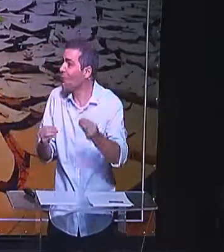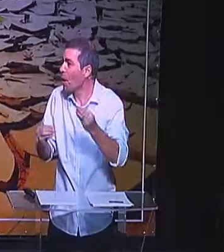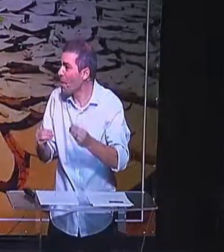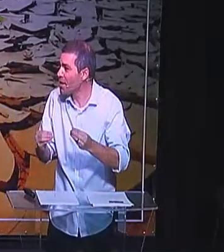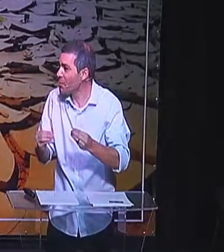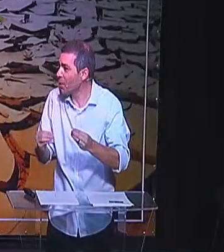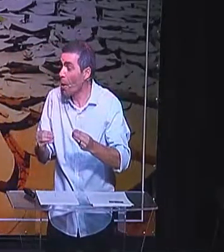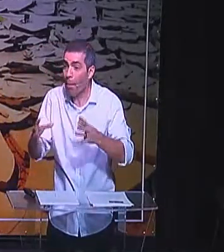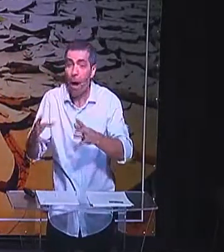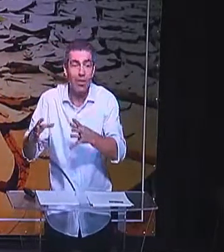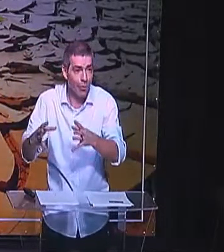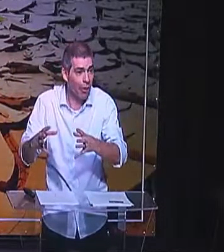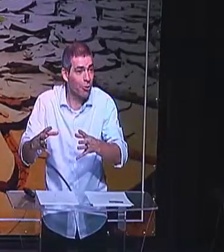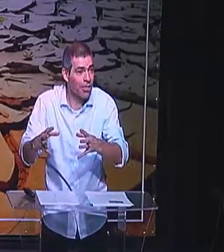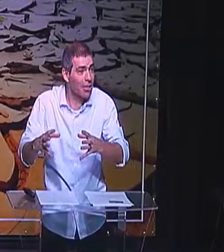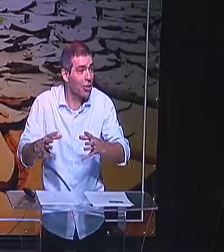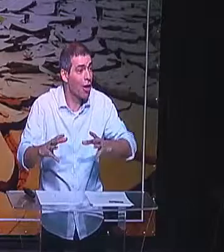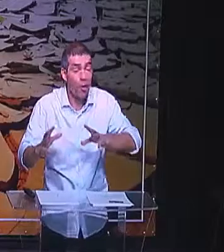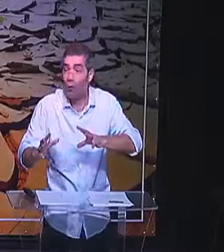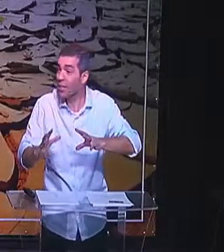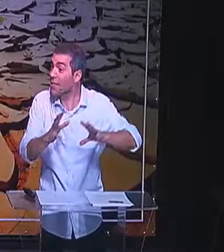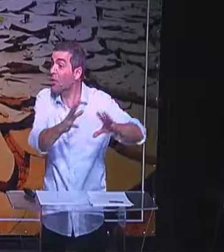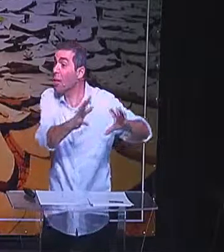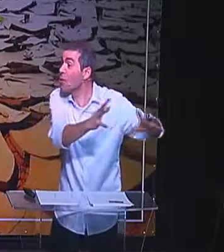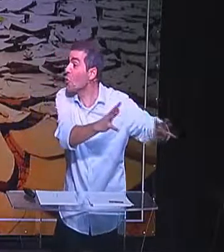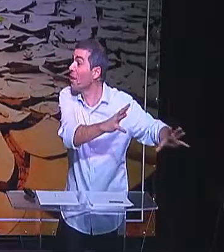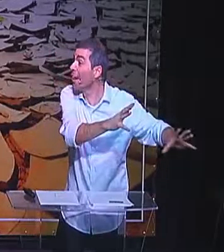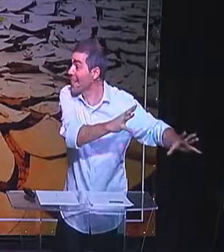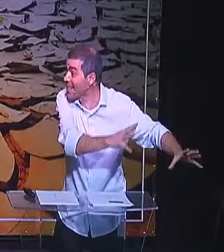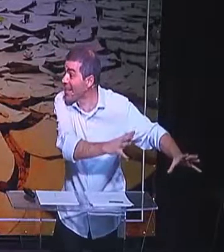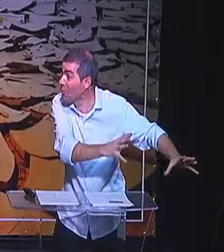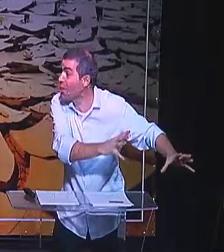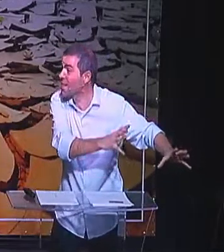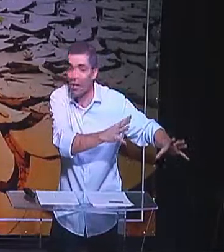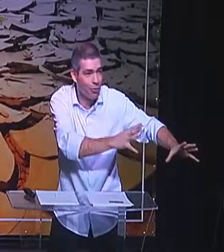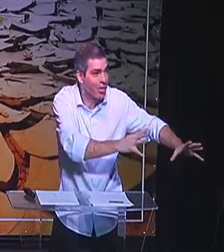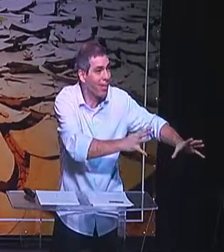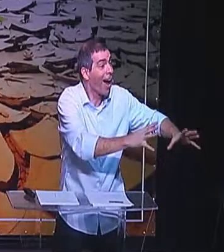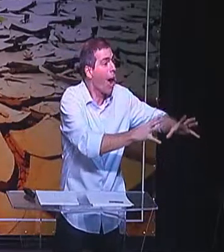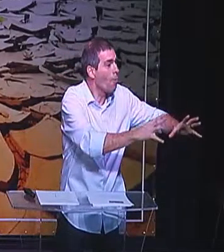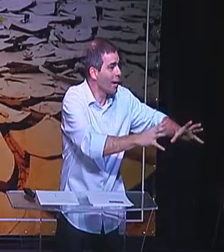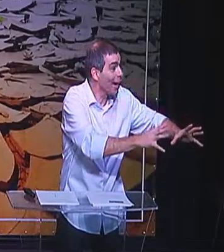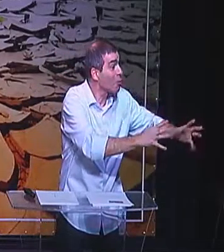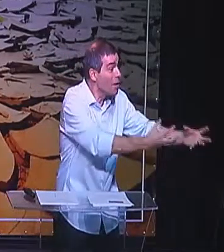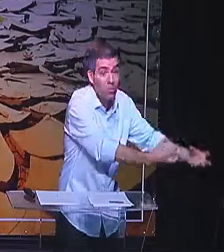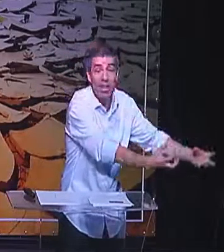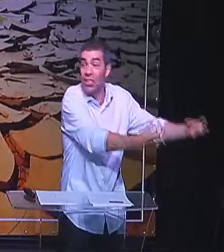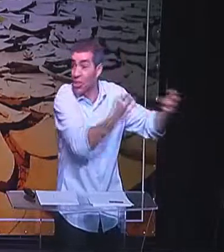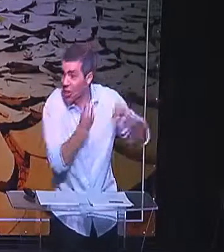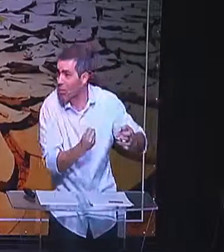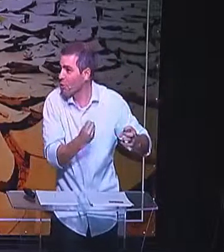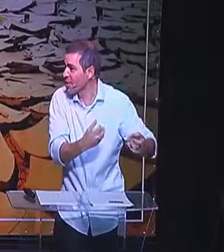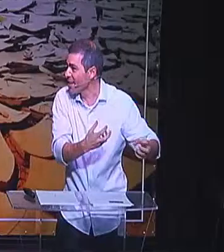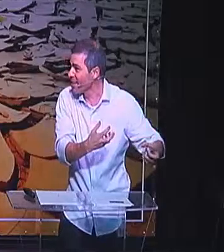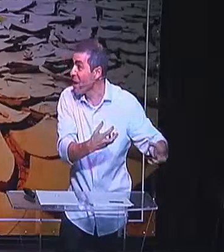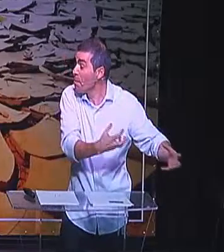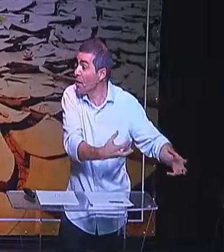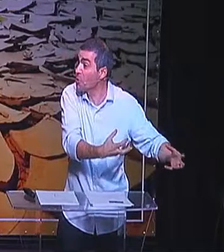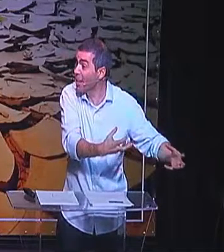pecado é a mesma paulo está falando o seguinte você não tem mais obrigação de servir ao pecado mesmo que ele chame